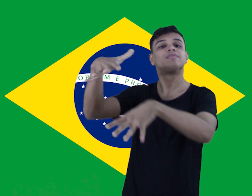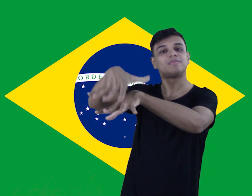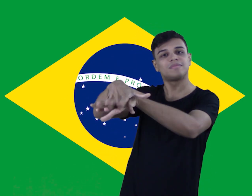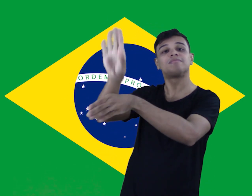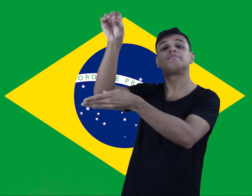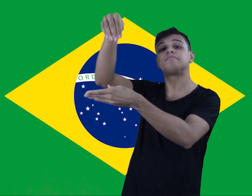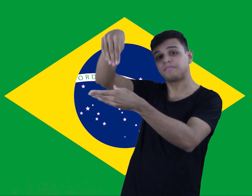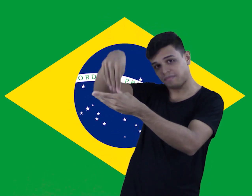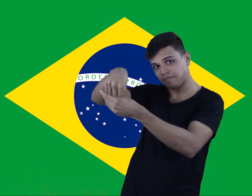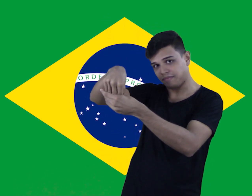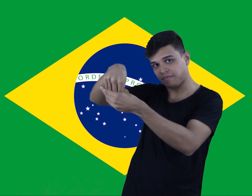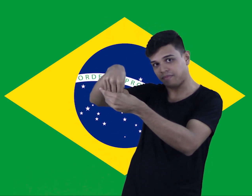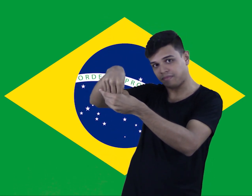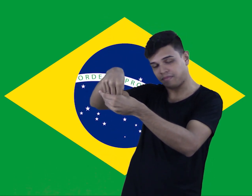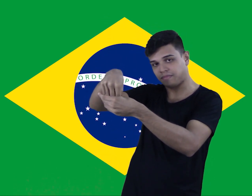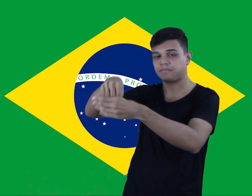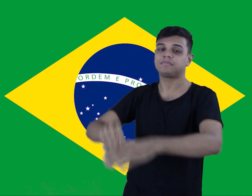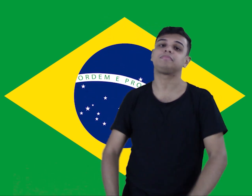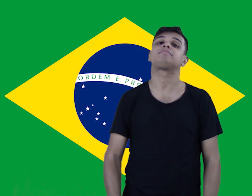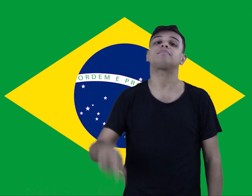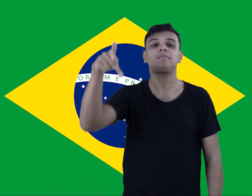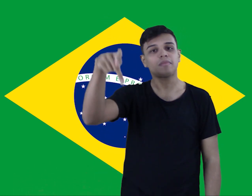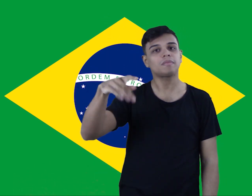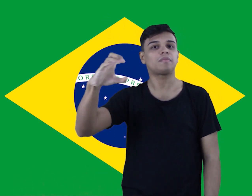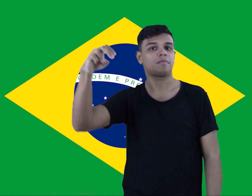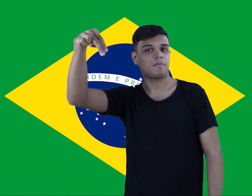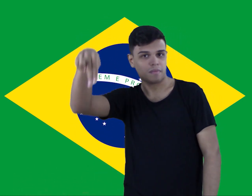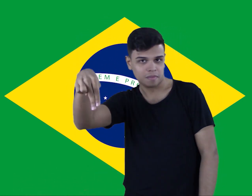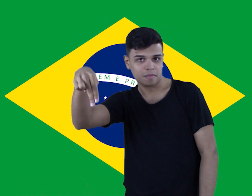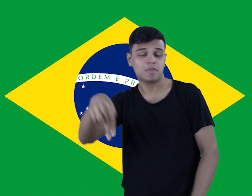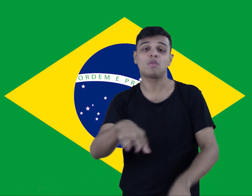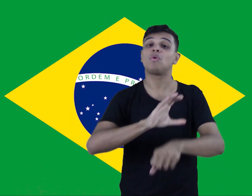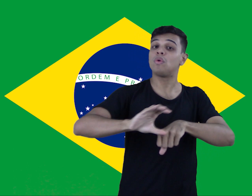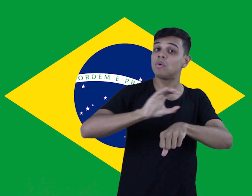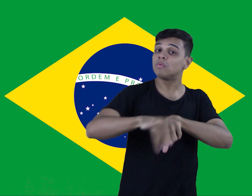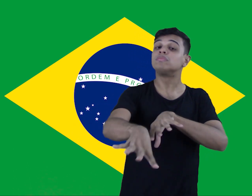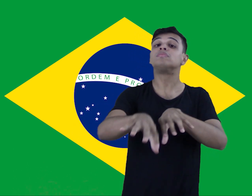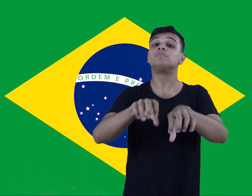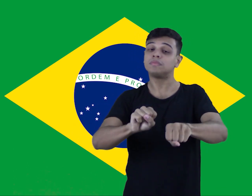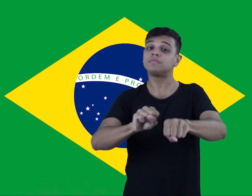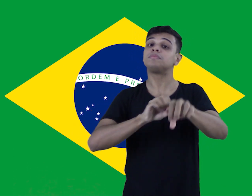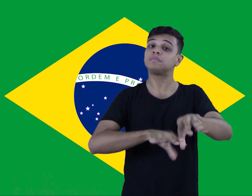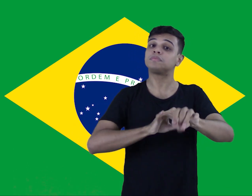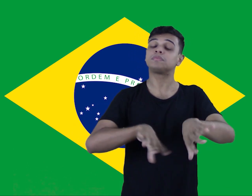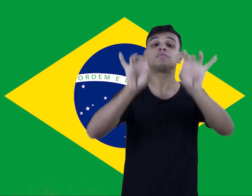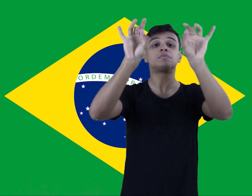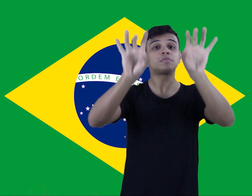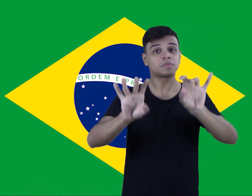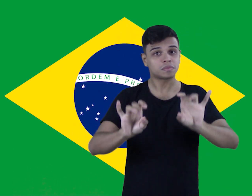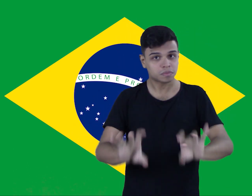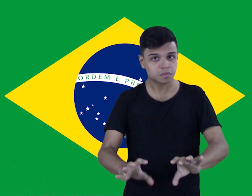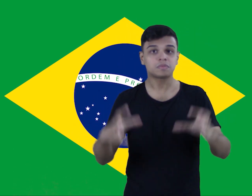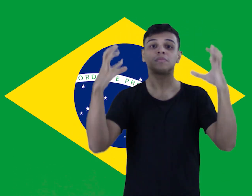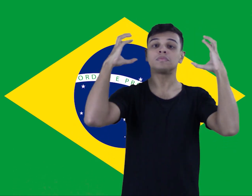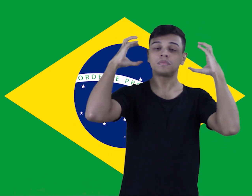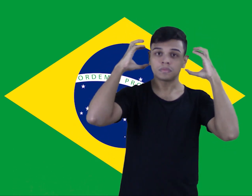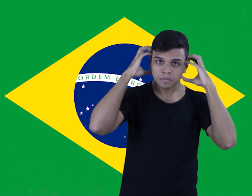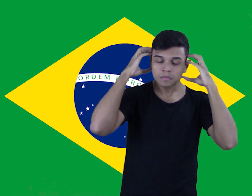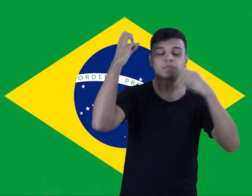parte integrante dos parâmetros curriculares nacionais e dos cursos de formação de educação especial, de